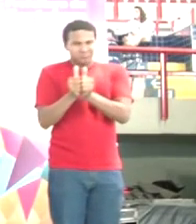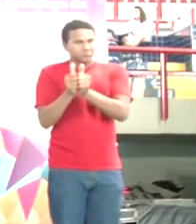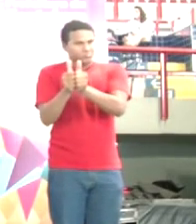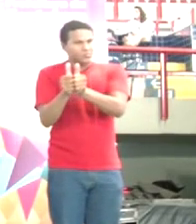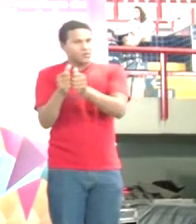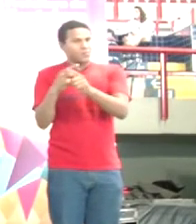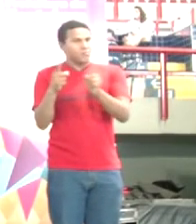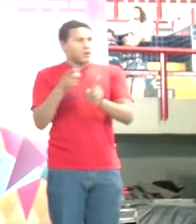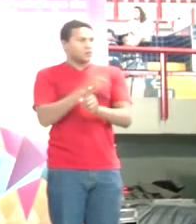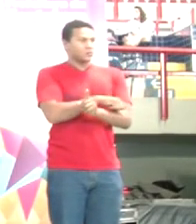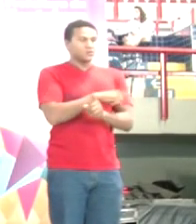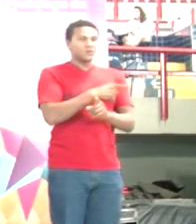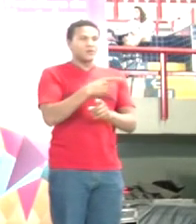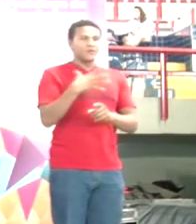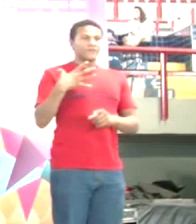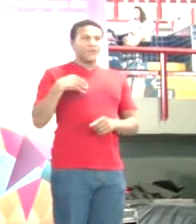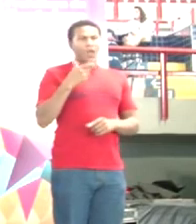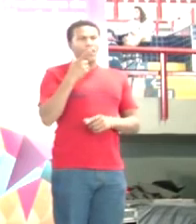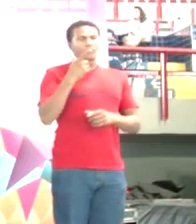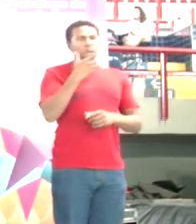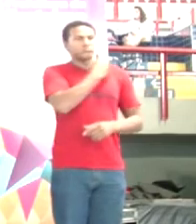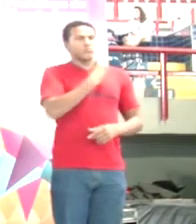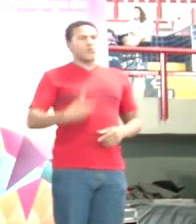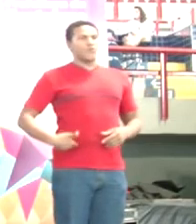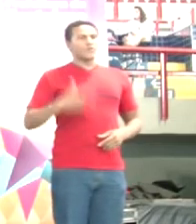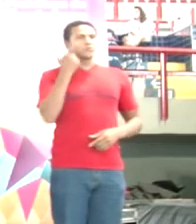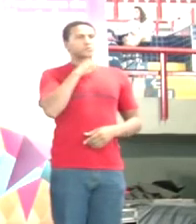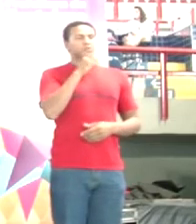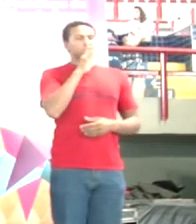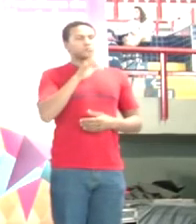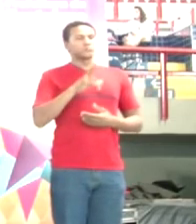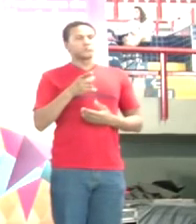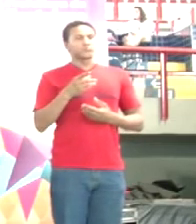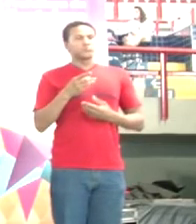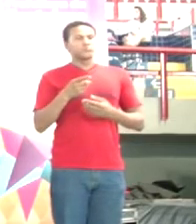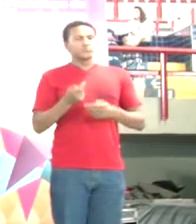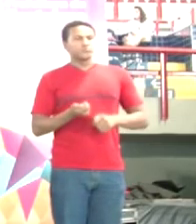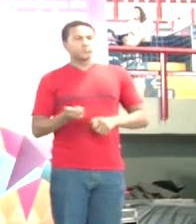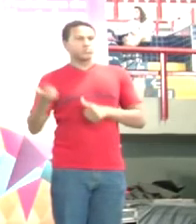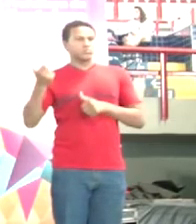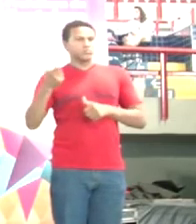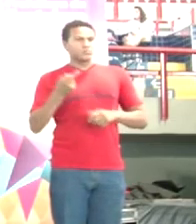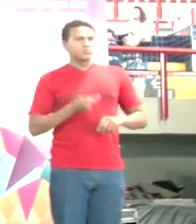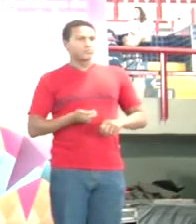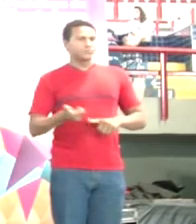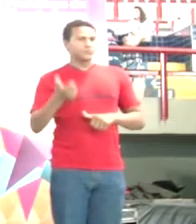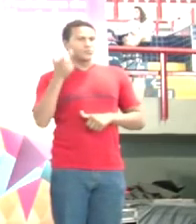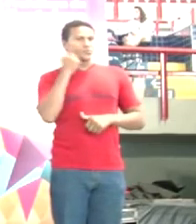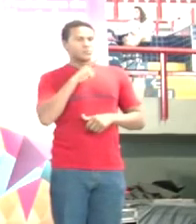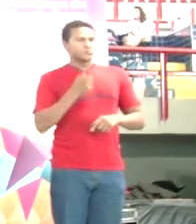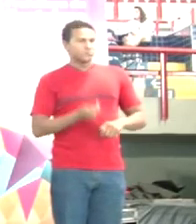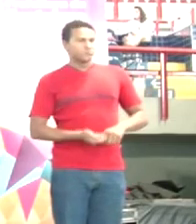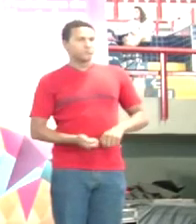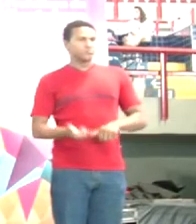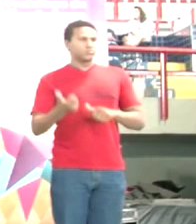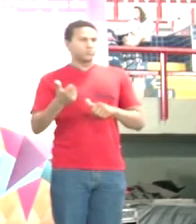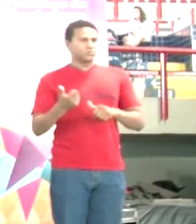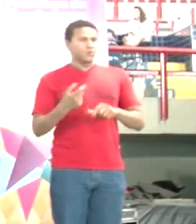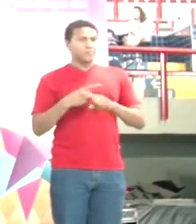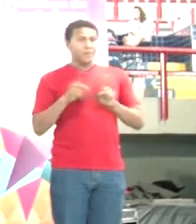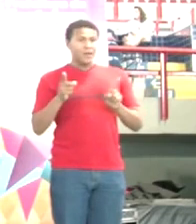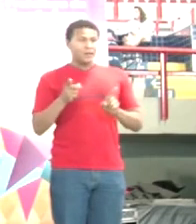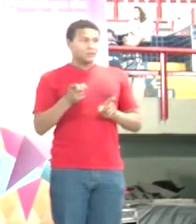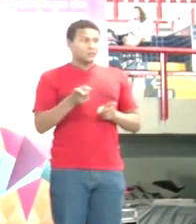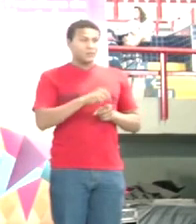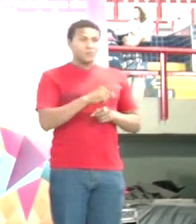SUS, e aí o governo dá, né, a passagem para o paciente, a consulta do paciente e para o acompanhante. Mas